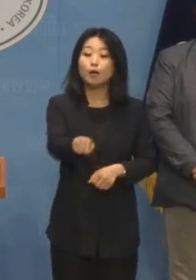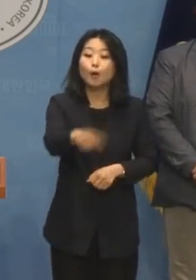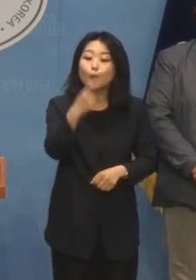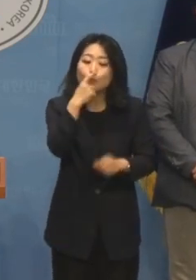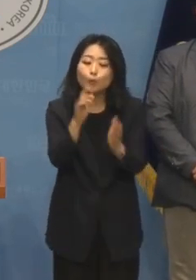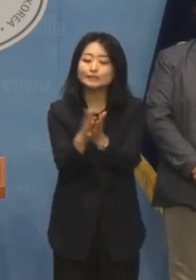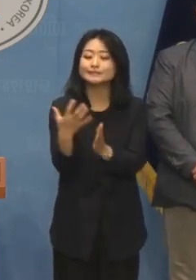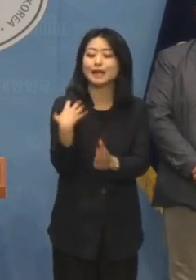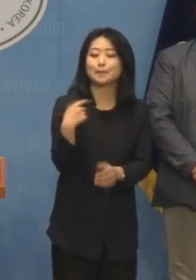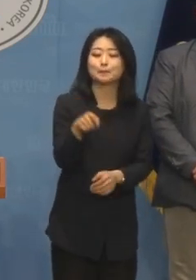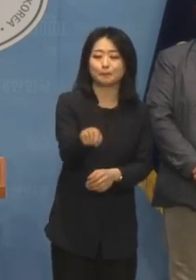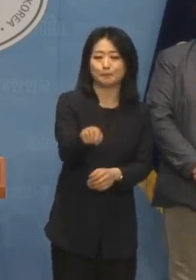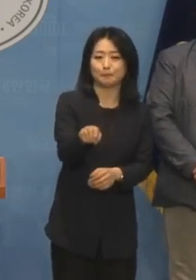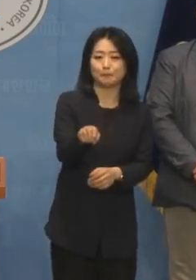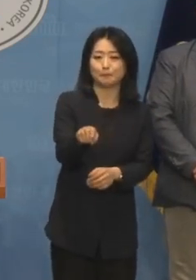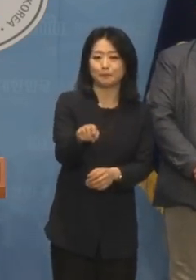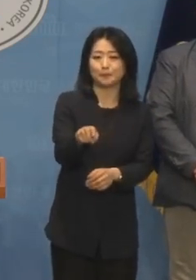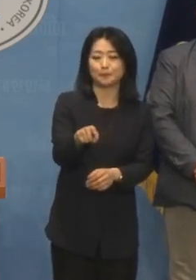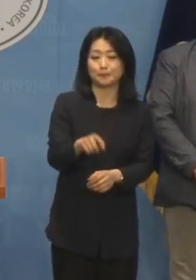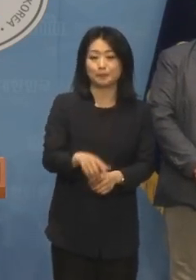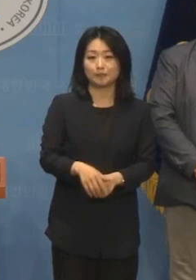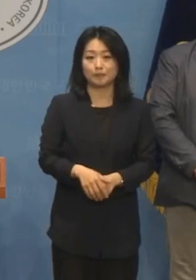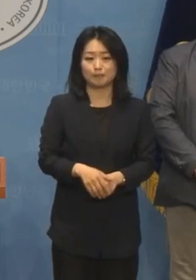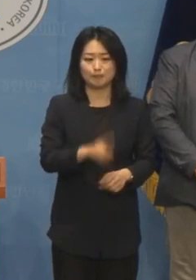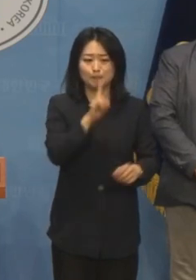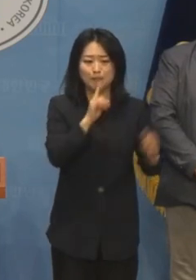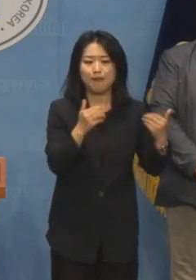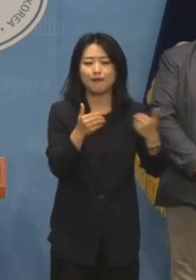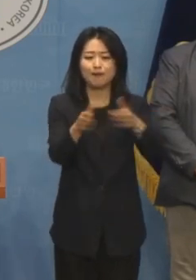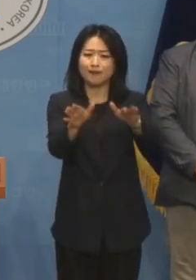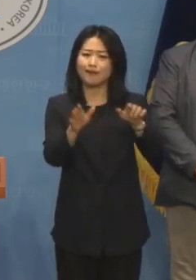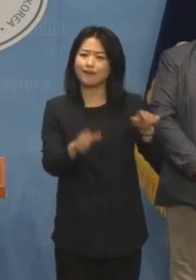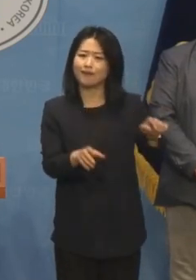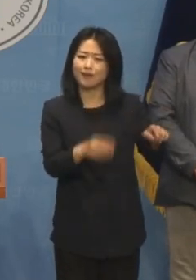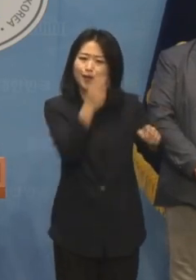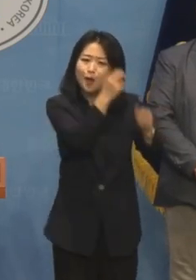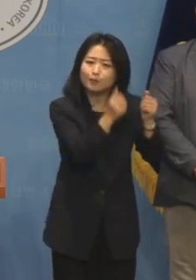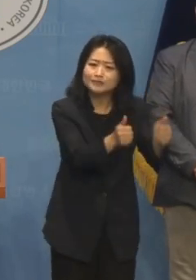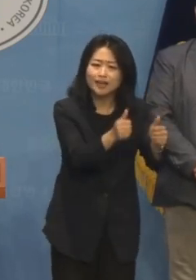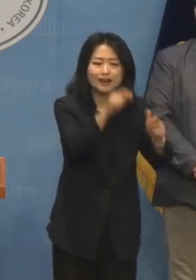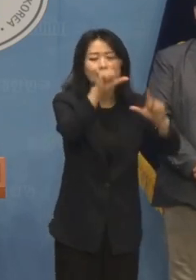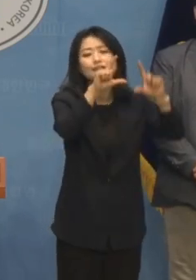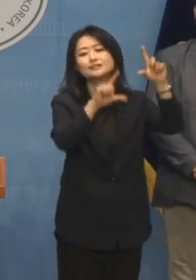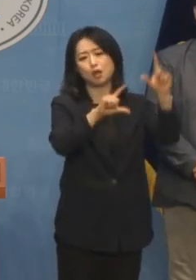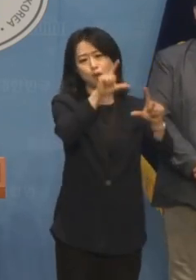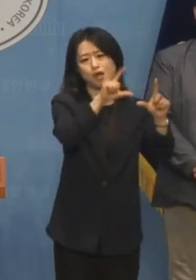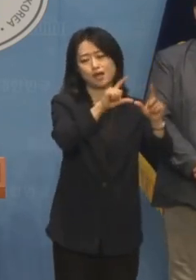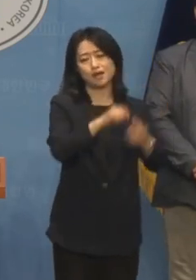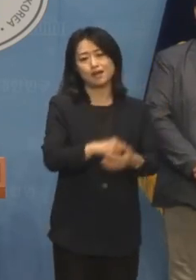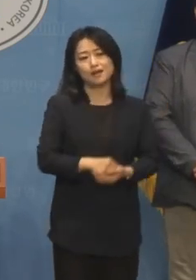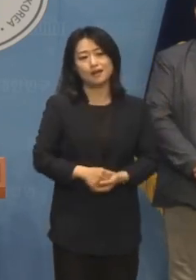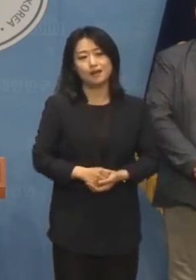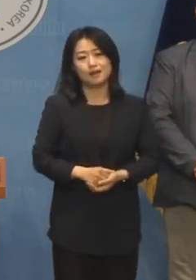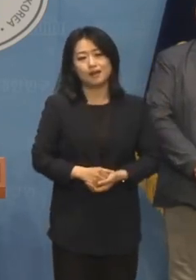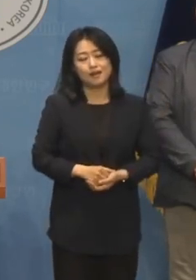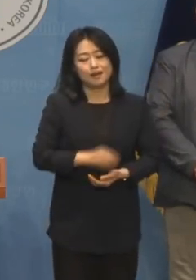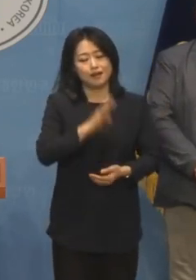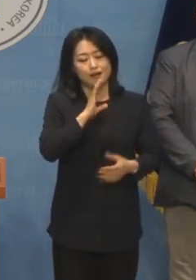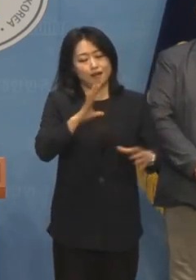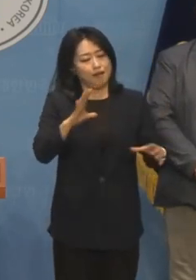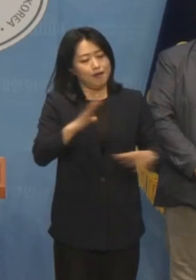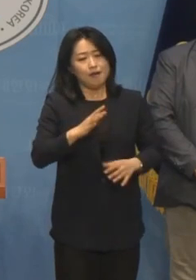당사자들의 책임인 것처럼 그렇게 몰고 가는 그런 짓까지 서슴지 않았습니다.